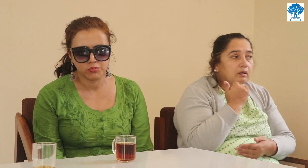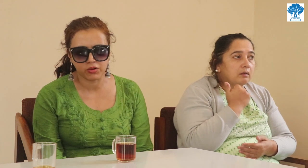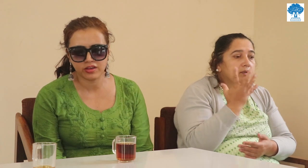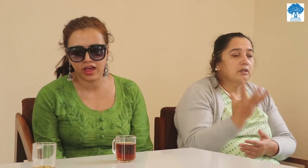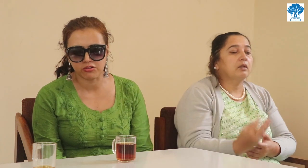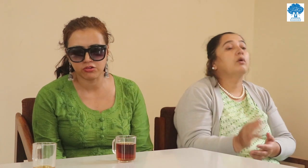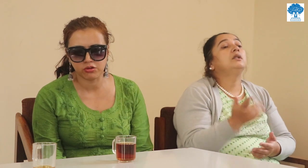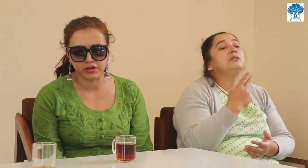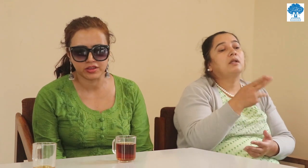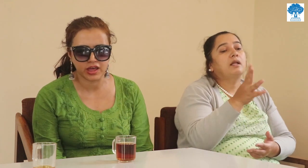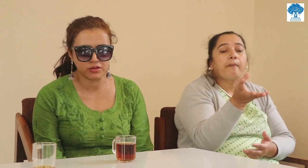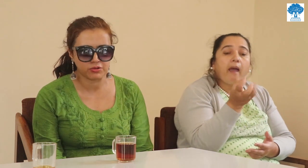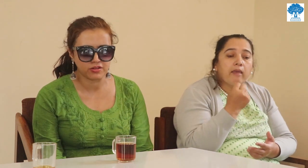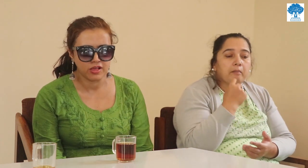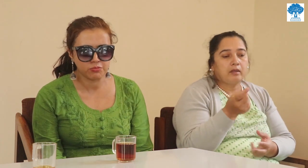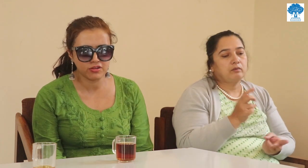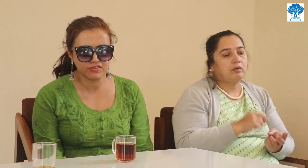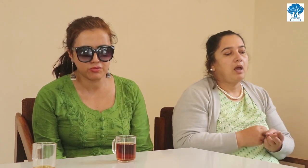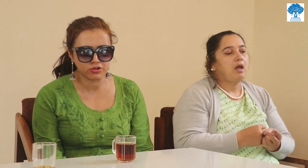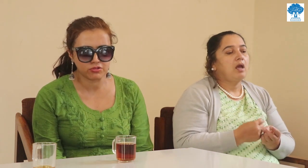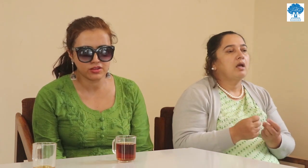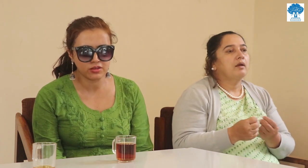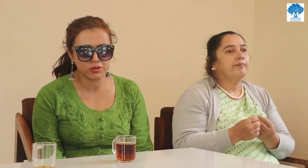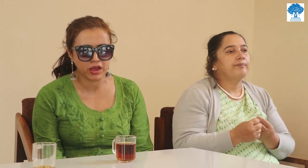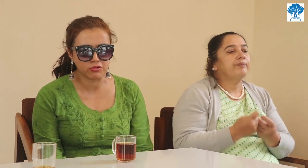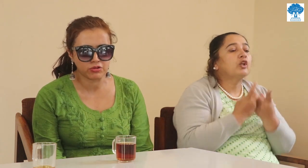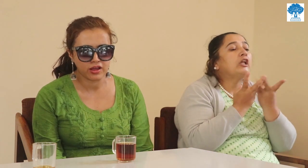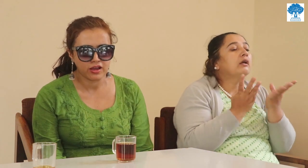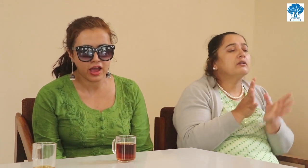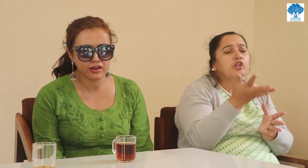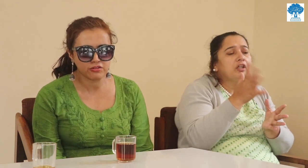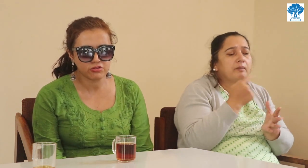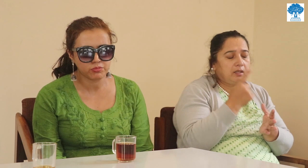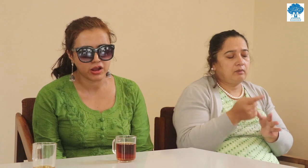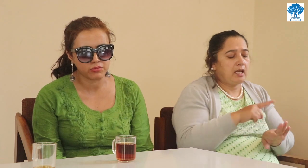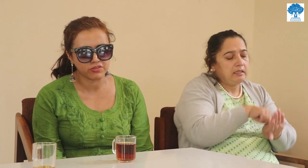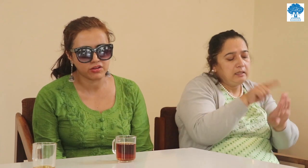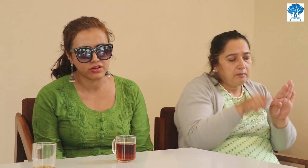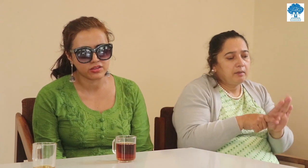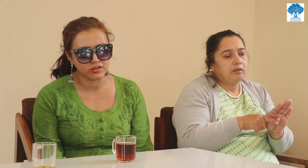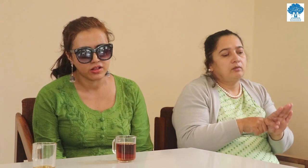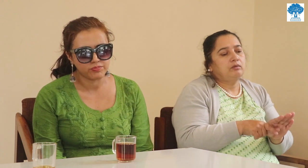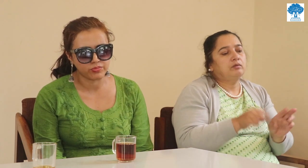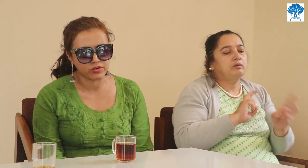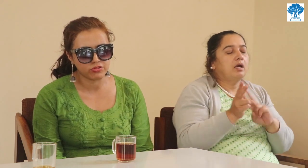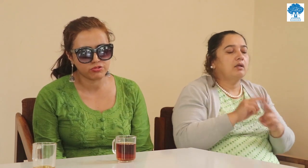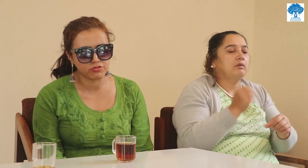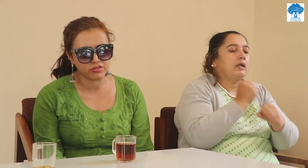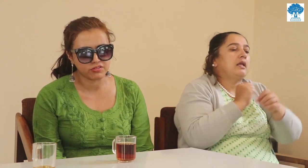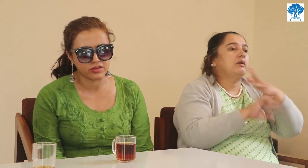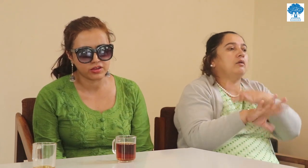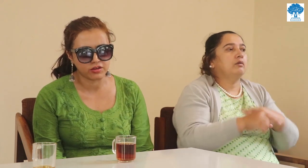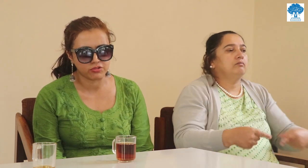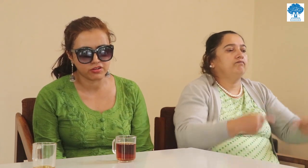आए भन्ने खालको नभइदिनाले पनि पोलिसीहरू नीतिमै भएको कुरा कार्यान्वयनको बाटोमा चाहिँ अलिकति